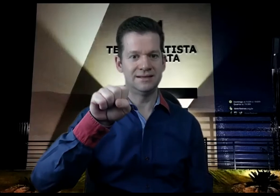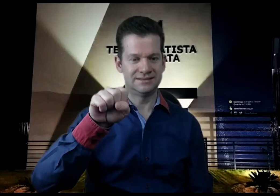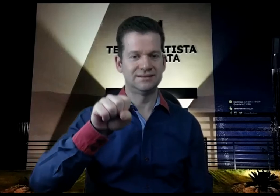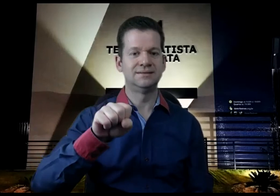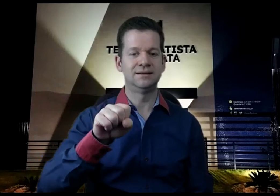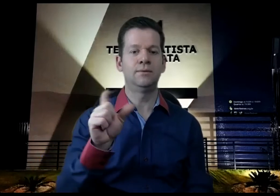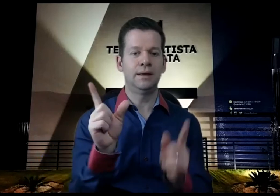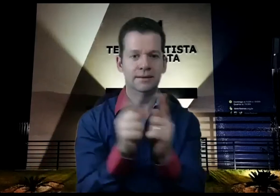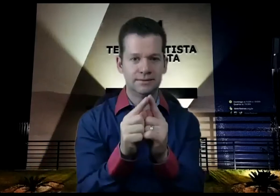Então,